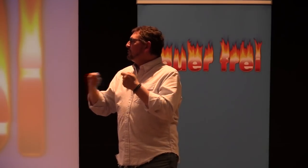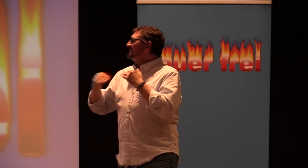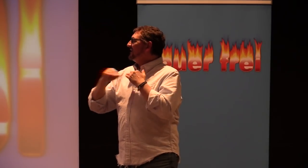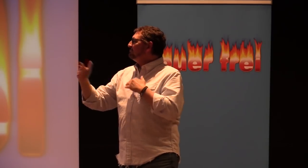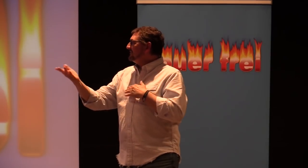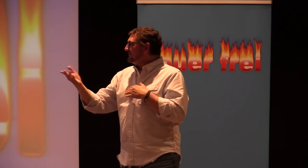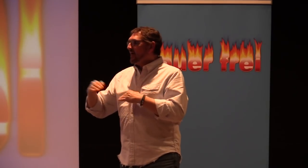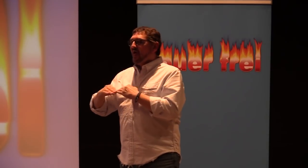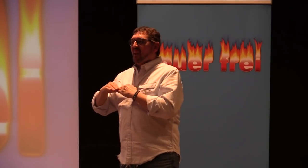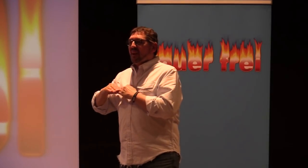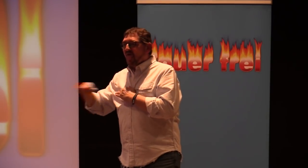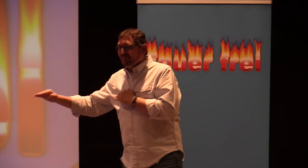finden.